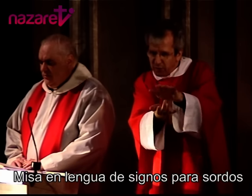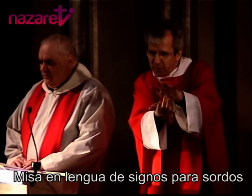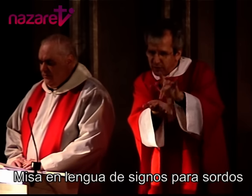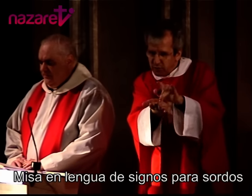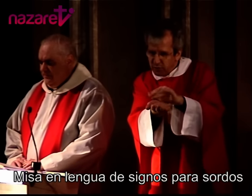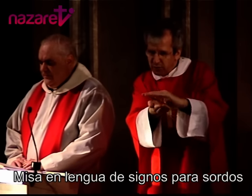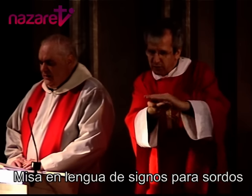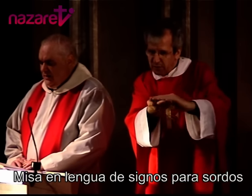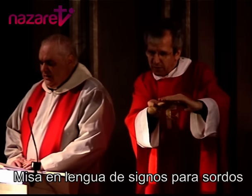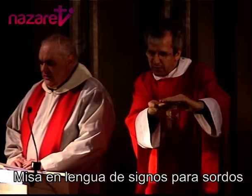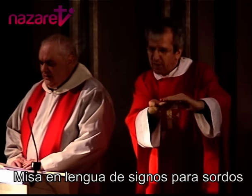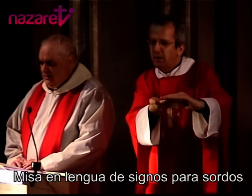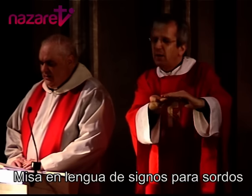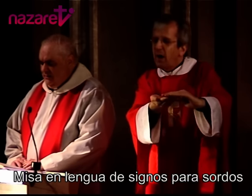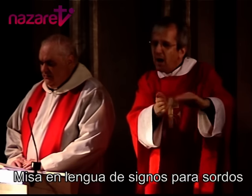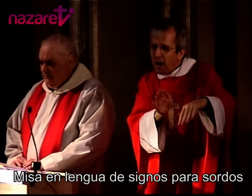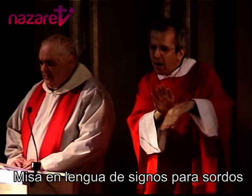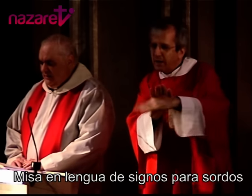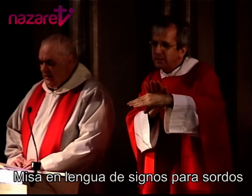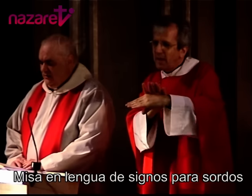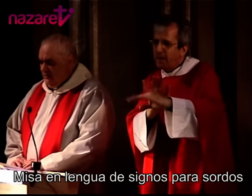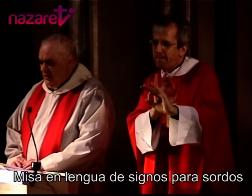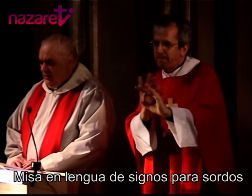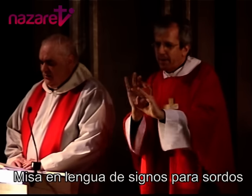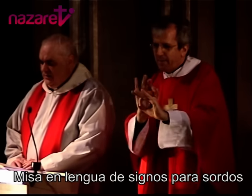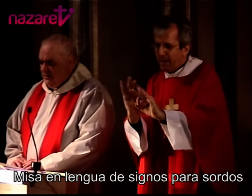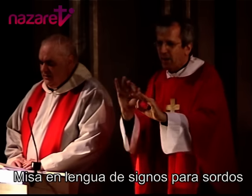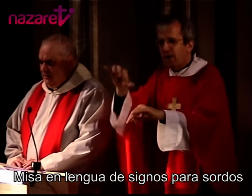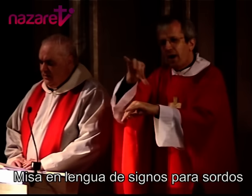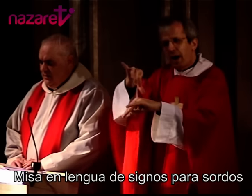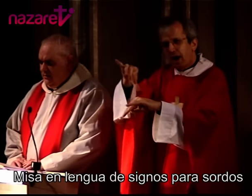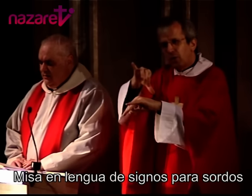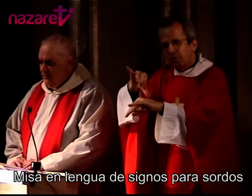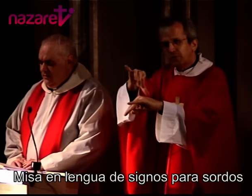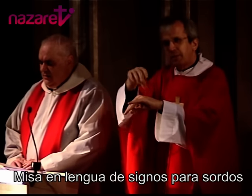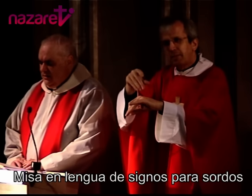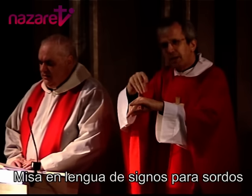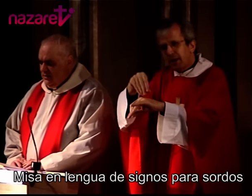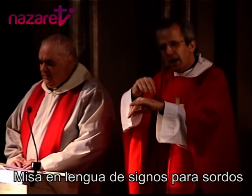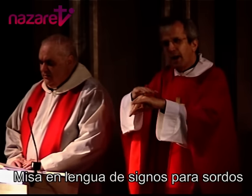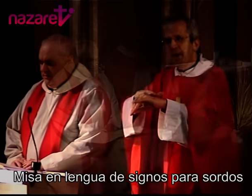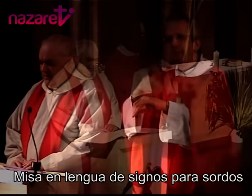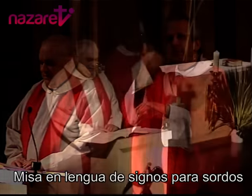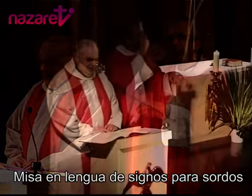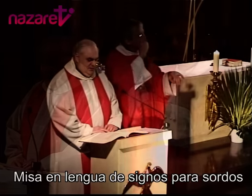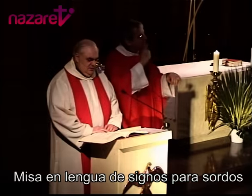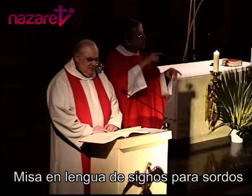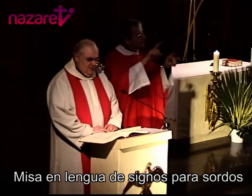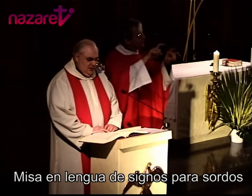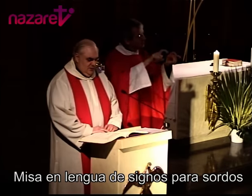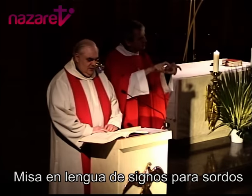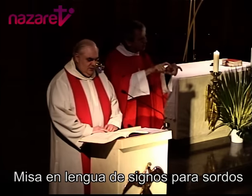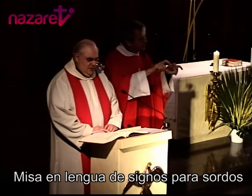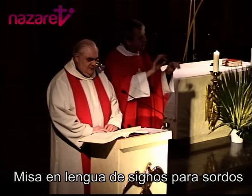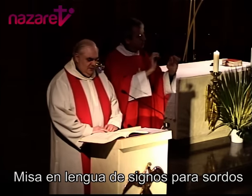su cuerpo. Al regresar, prepararon aromas y mirra y el sábado descansaron